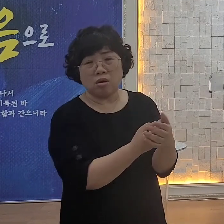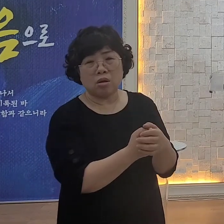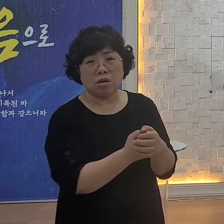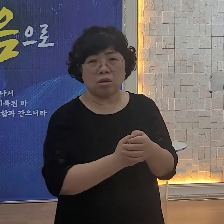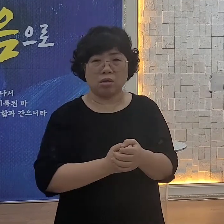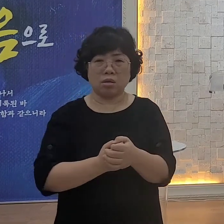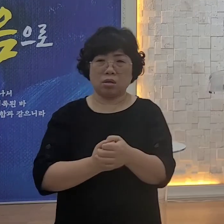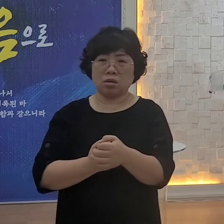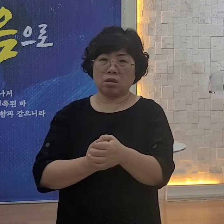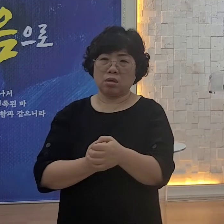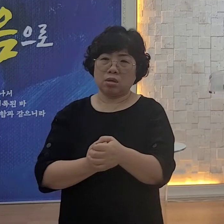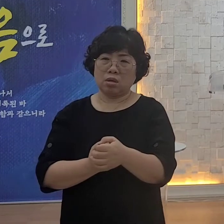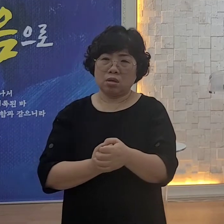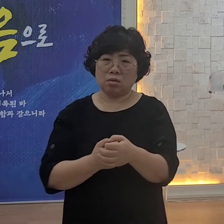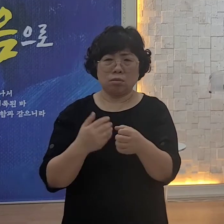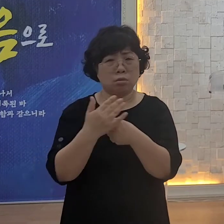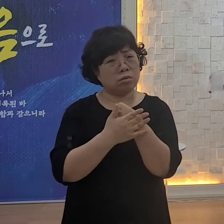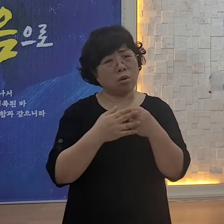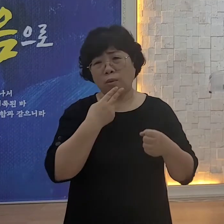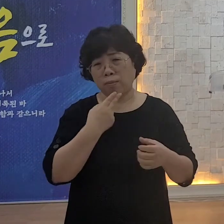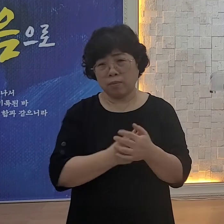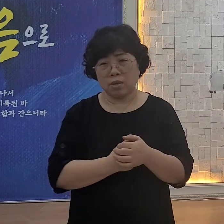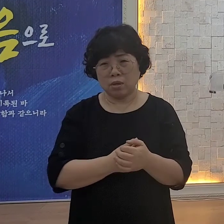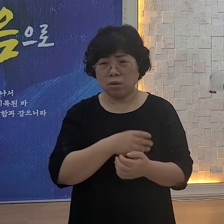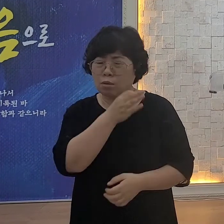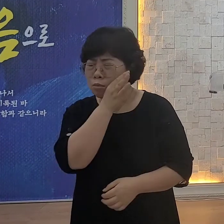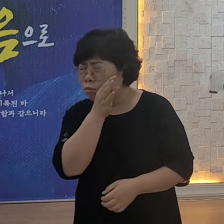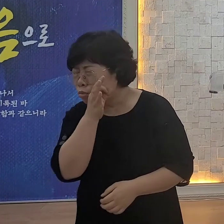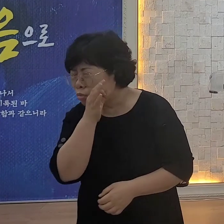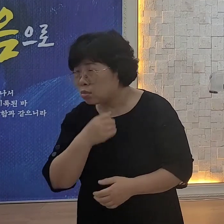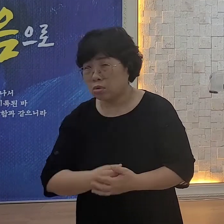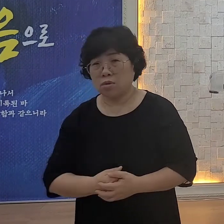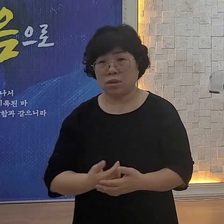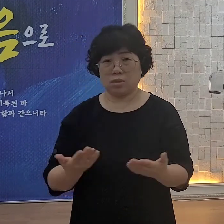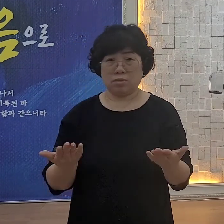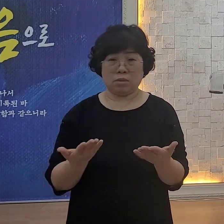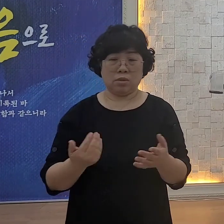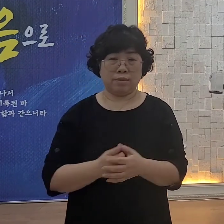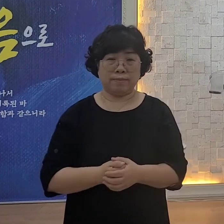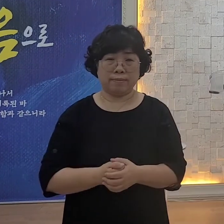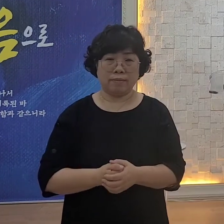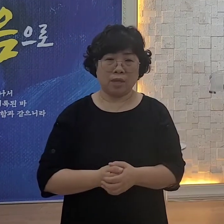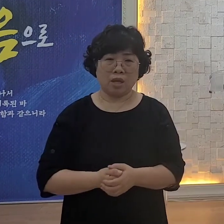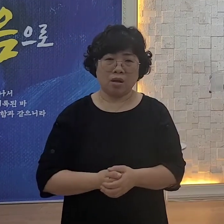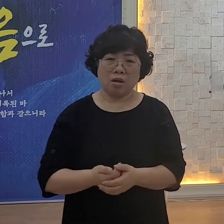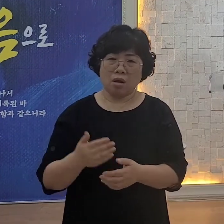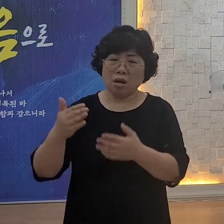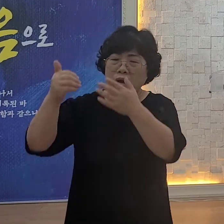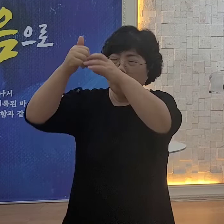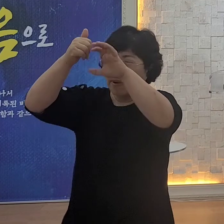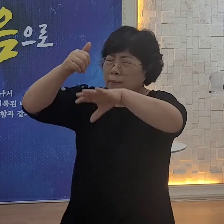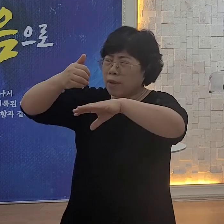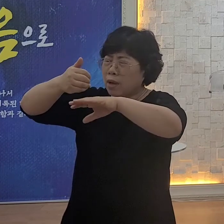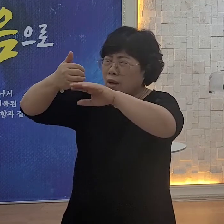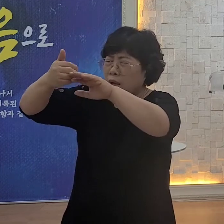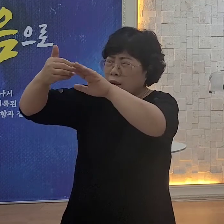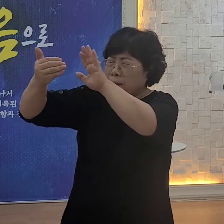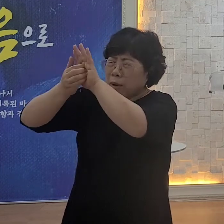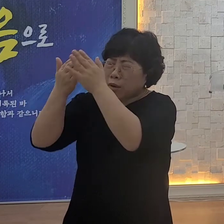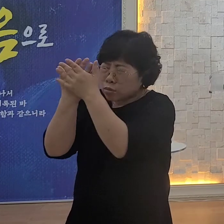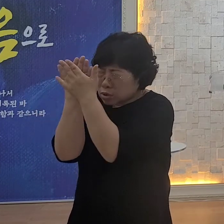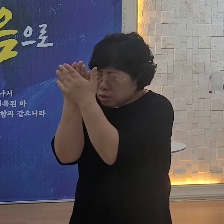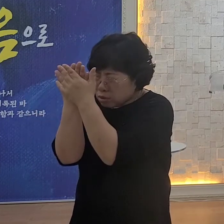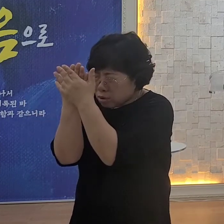내면서 쓰러져 보세요. 이보다 더 창피하고 진짜 힘든 일이 어디 있겠어요. 제발 이것은 좀 막아주세요, 하나님. 그렇게